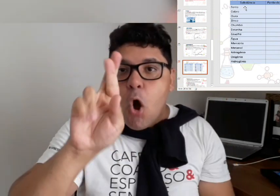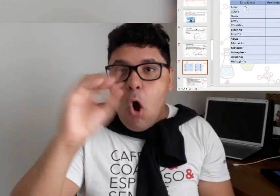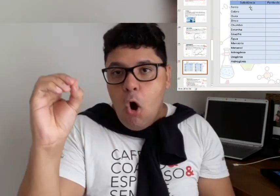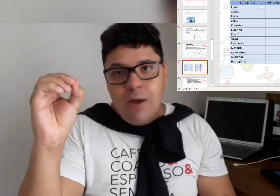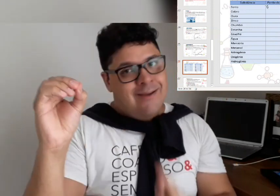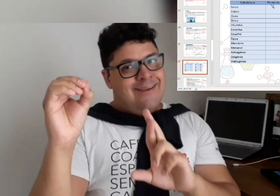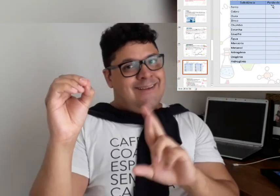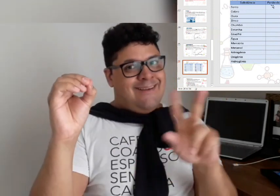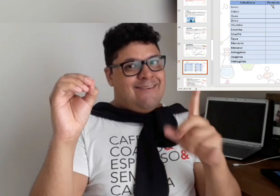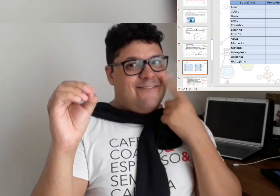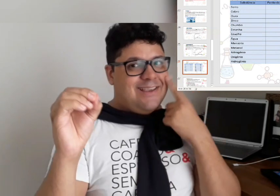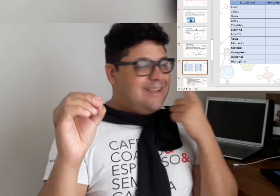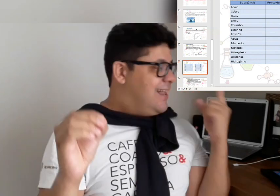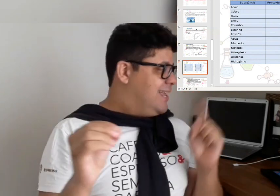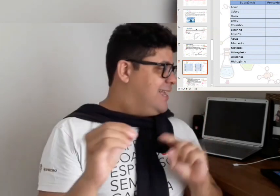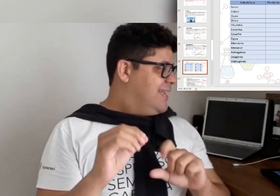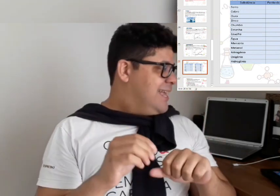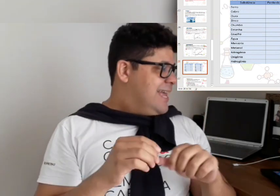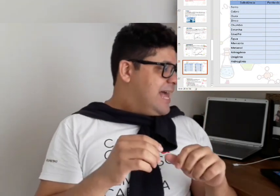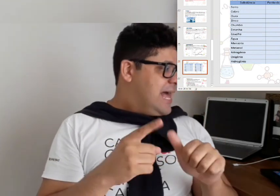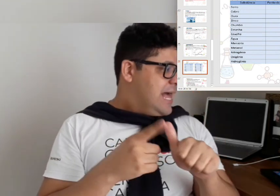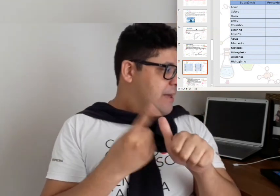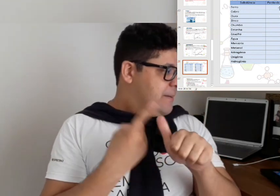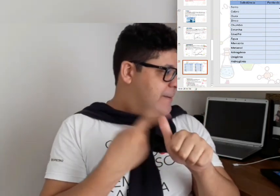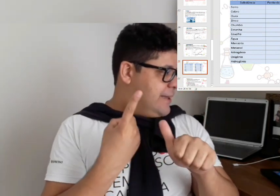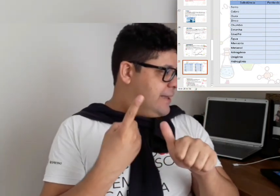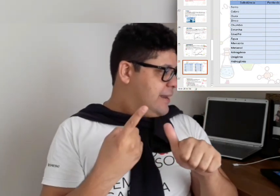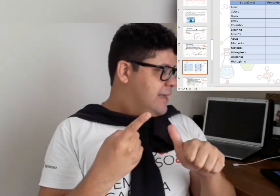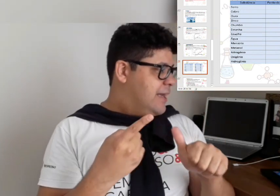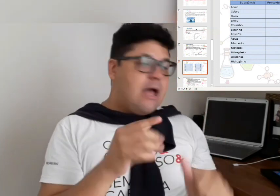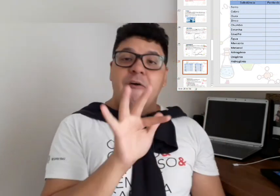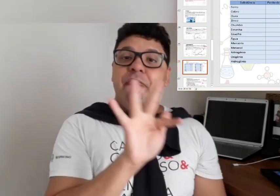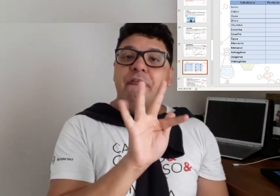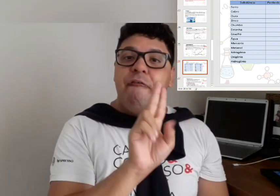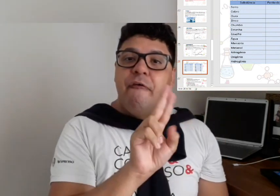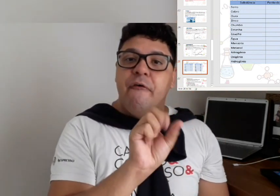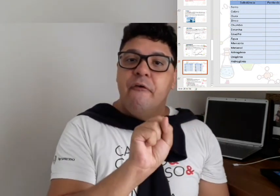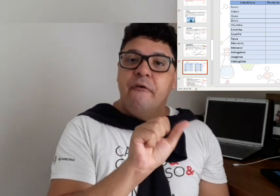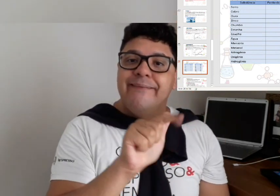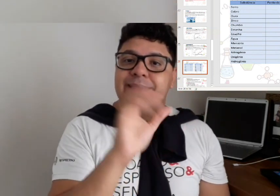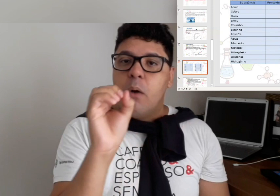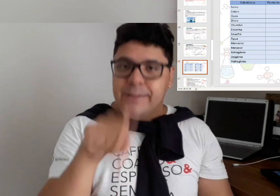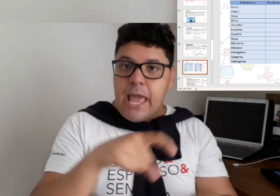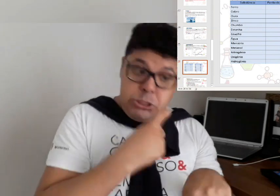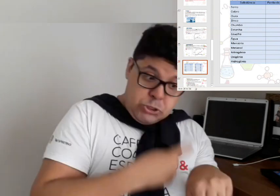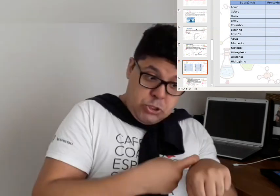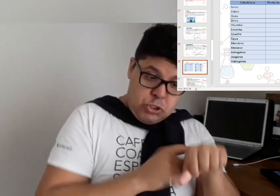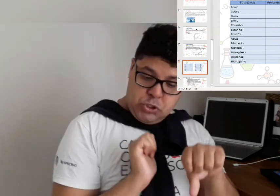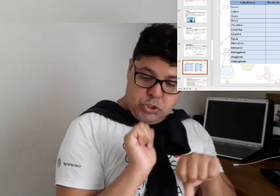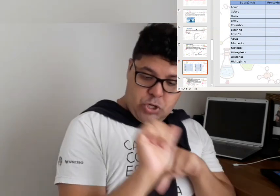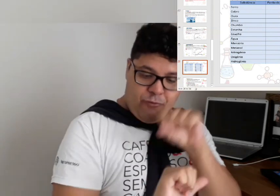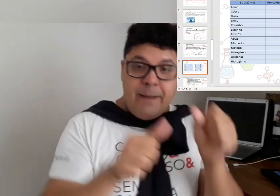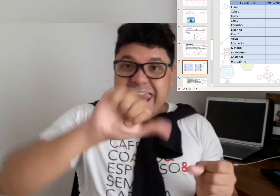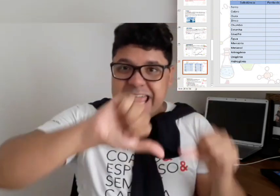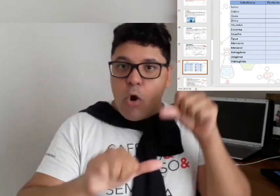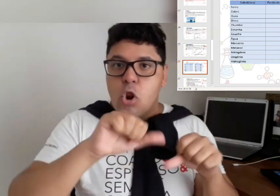do ferro aqui? A gente tem que o ferro, ele tem um ponto de fusão de 1535 graus e o ponto de